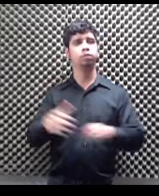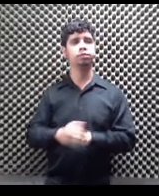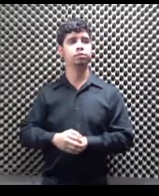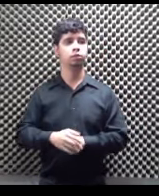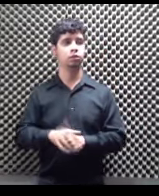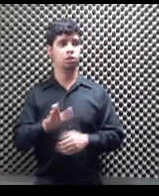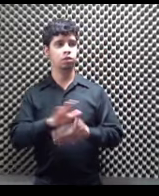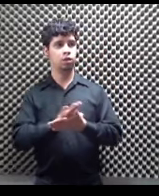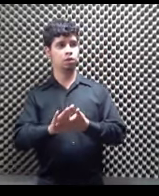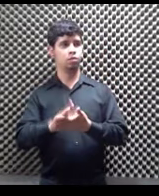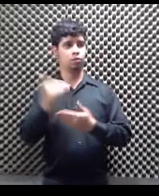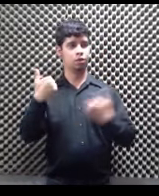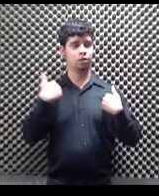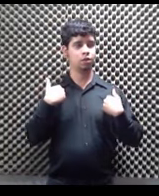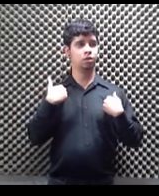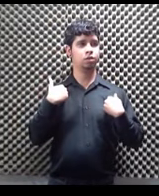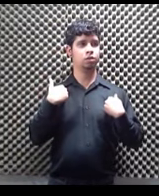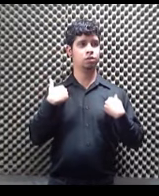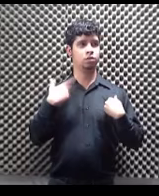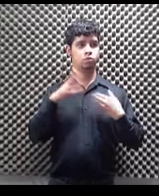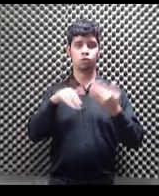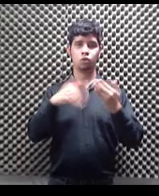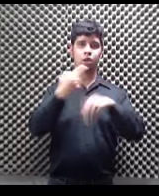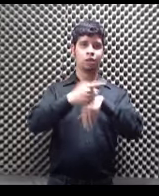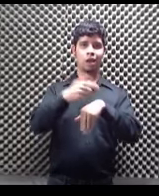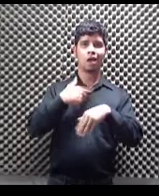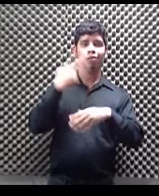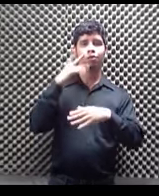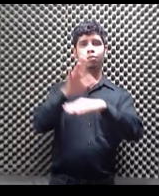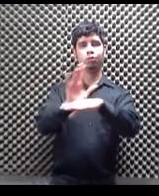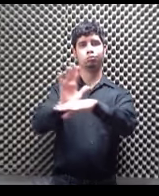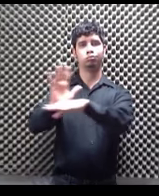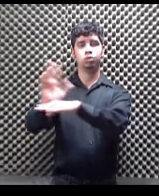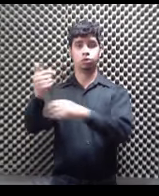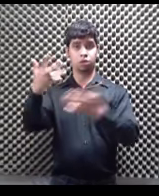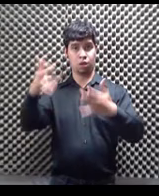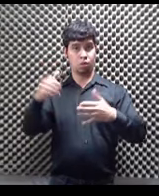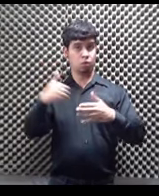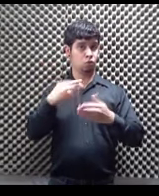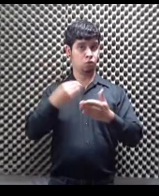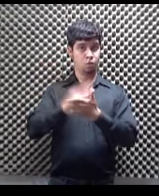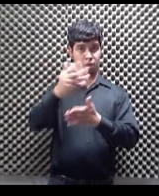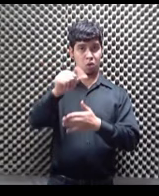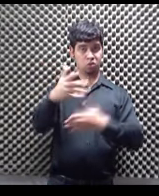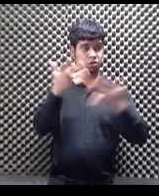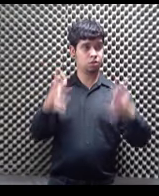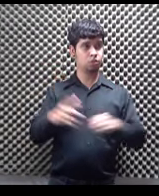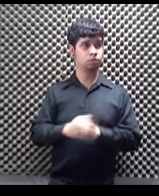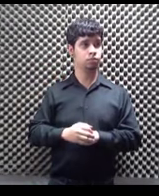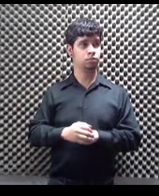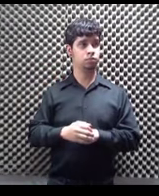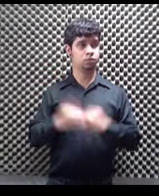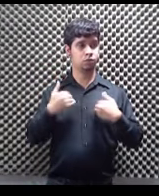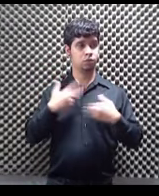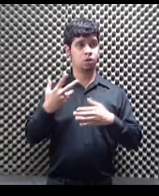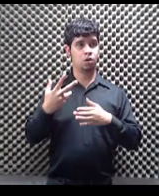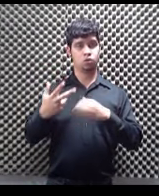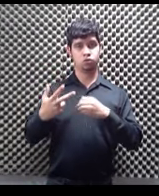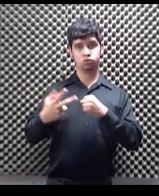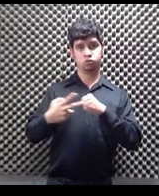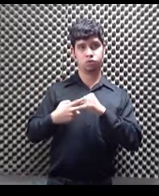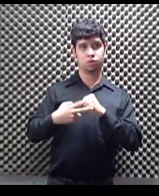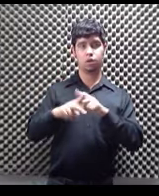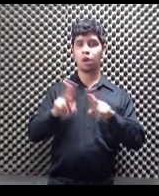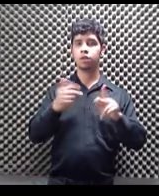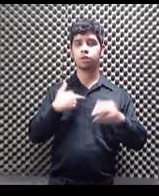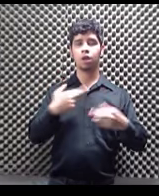eso es bien bueno porque ya lo tienes y te quedas todo el día viendo películas y se te acabó, te compras otro. Sí, gente que está retirada, claro,